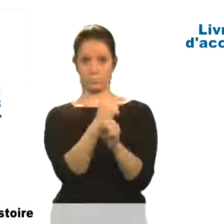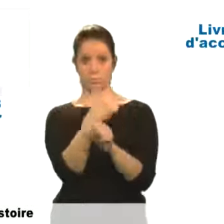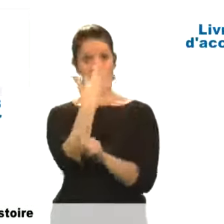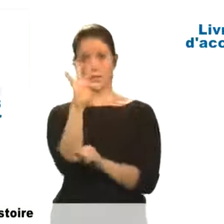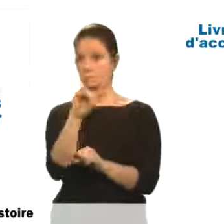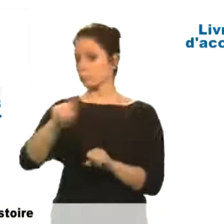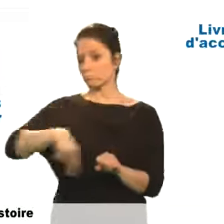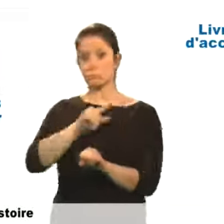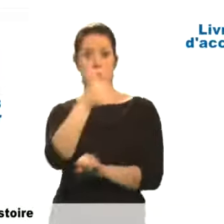France.